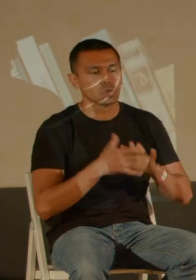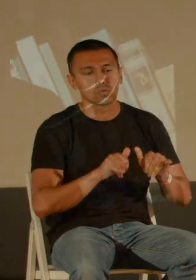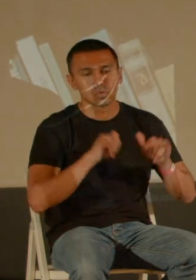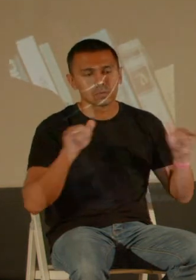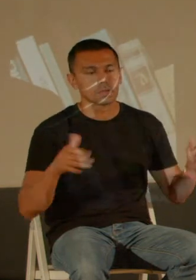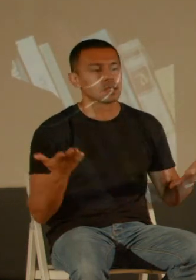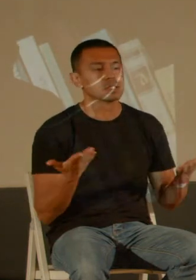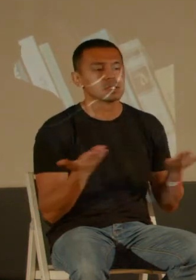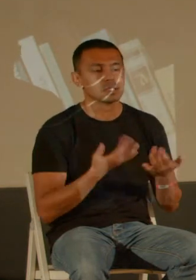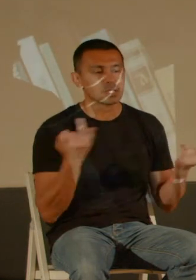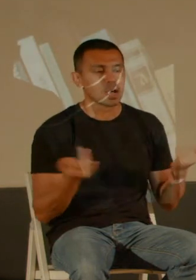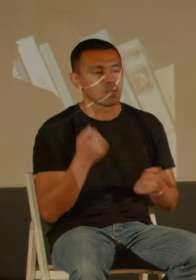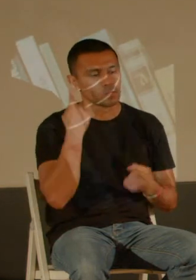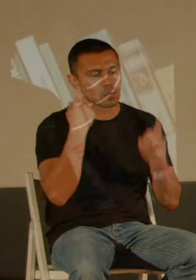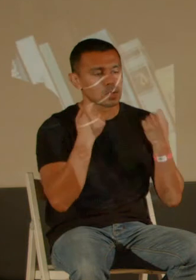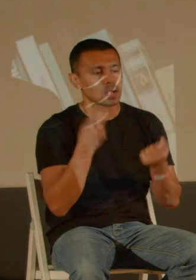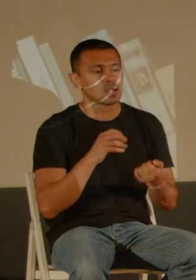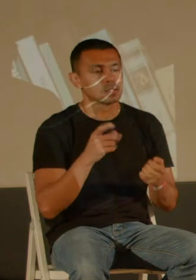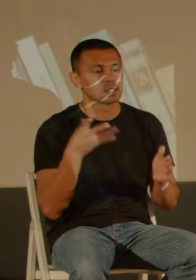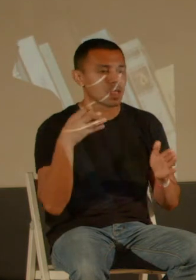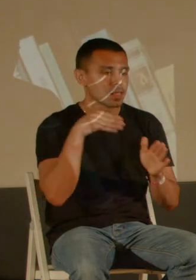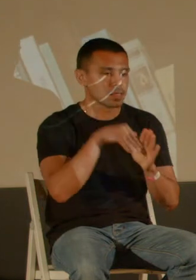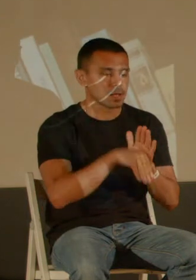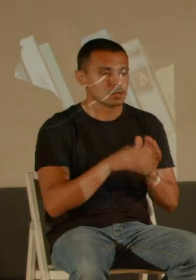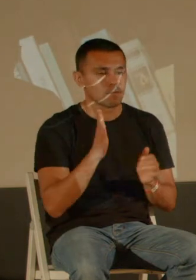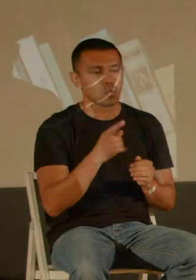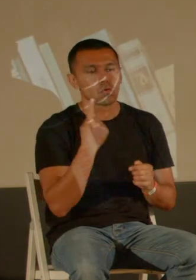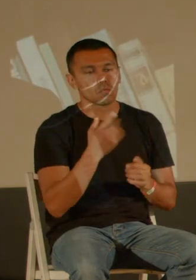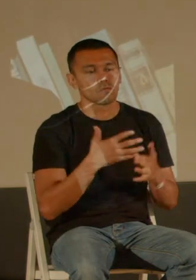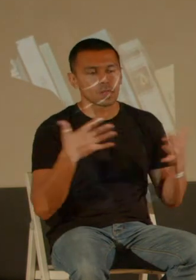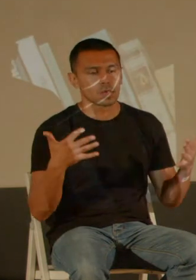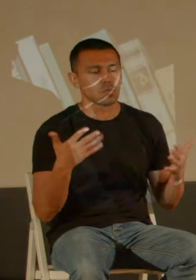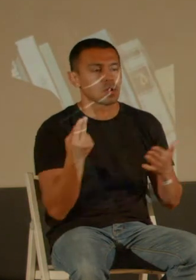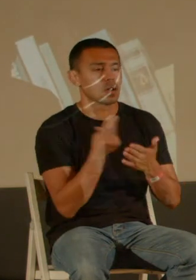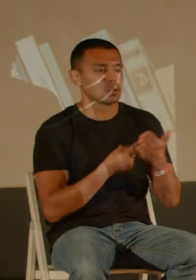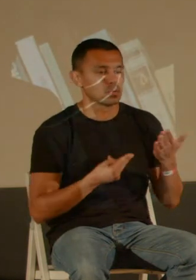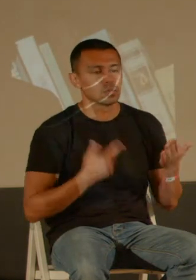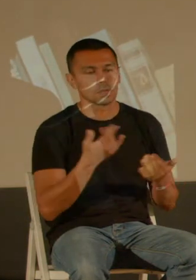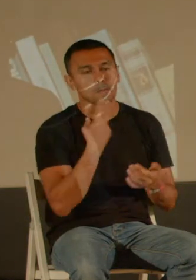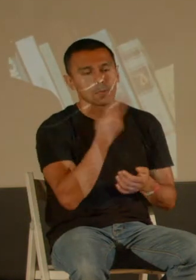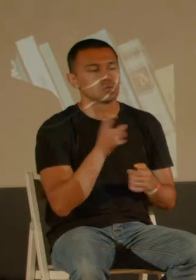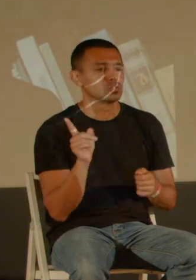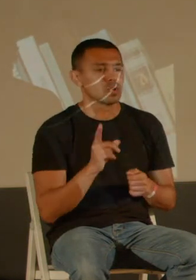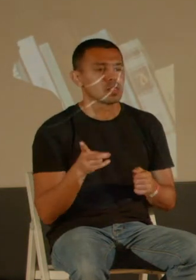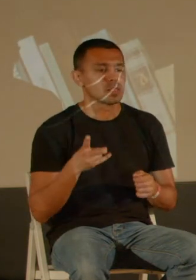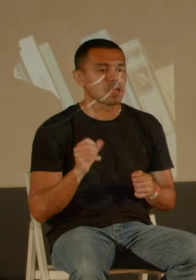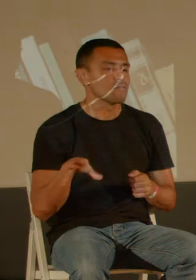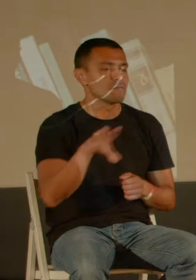якусь цікаву інформацію, яка складається в одну велику картину, і ти бачиш, що не